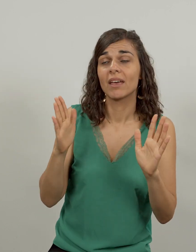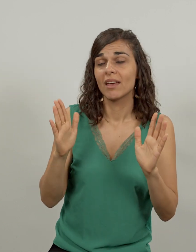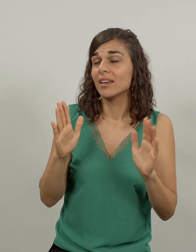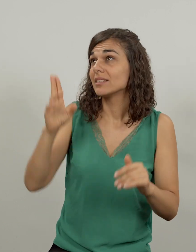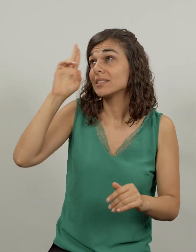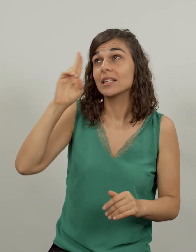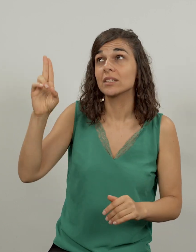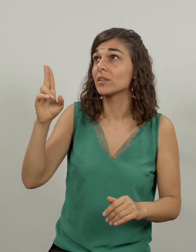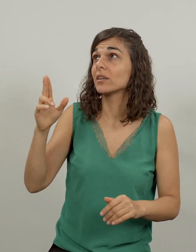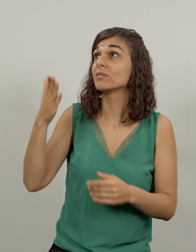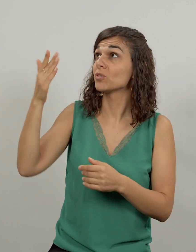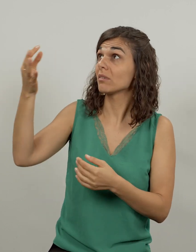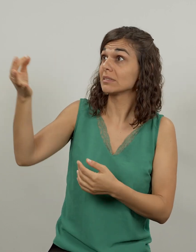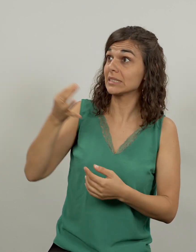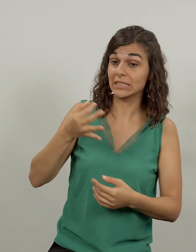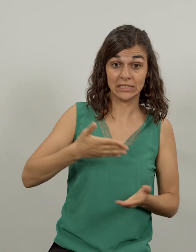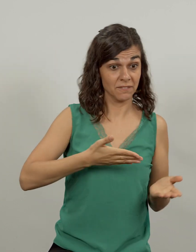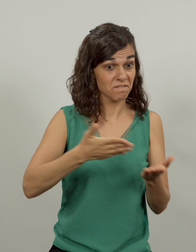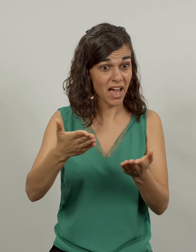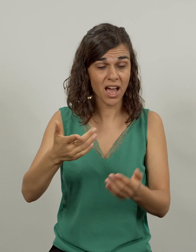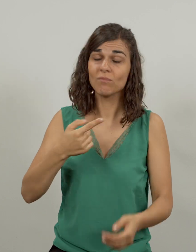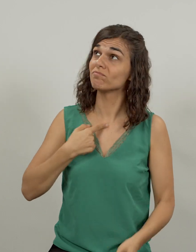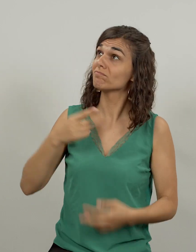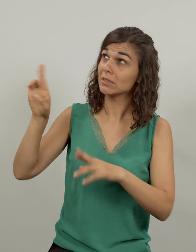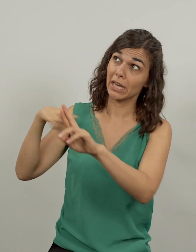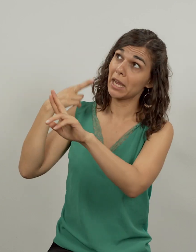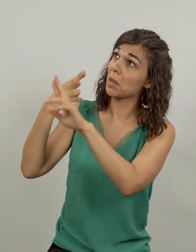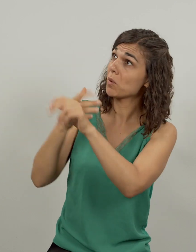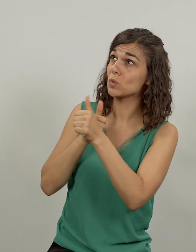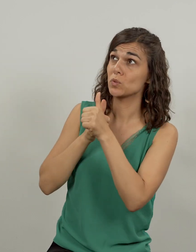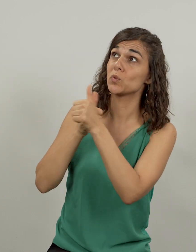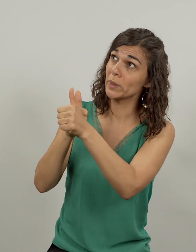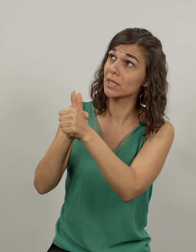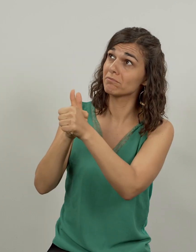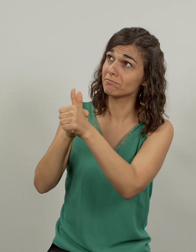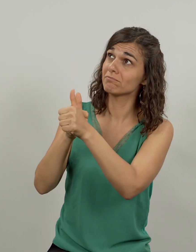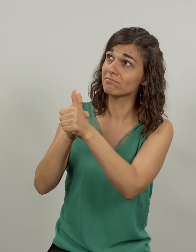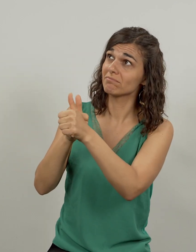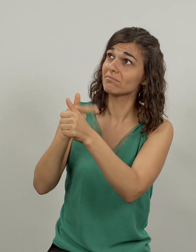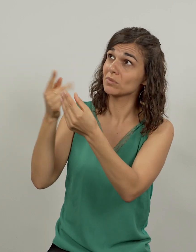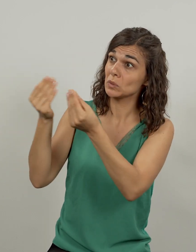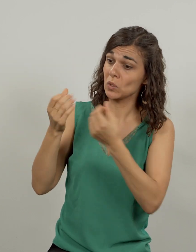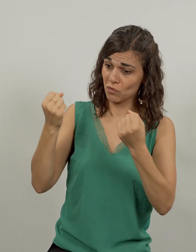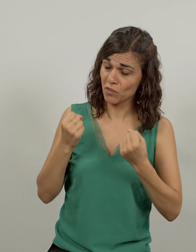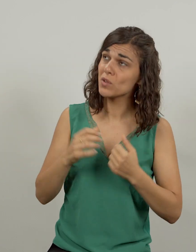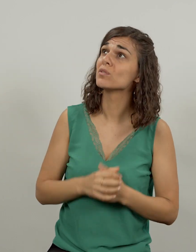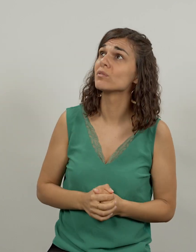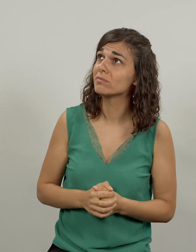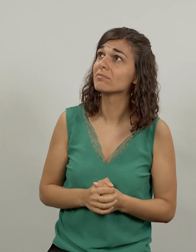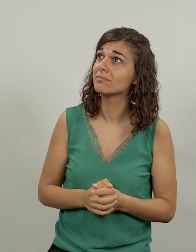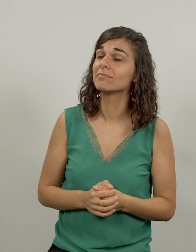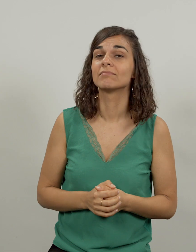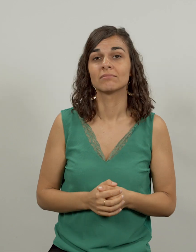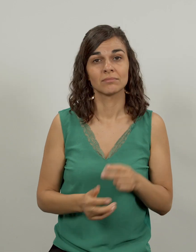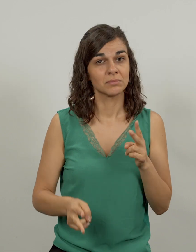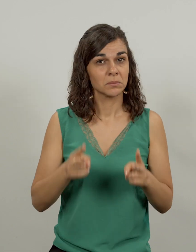ces épreuves, mais Seigneur, je réponds à ton va avec la force que tu as. » Il